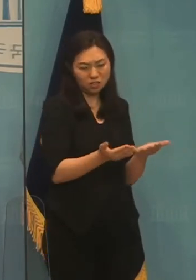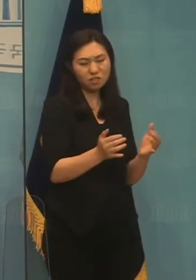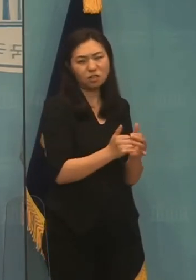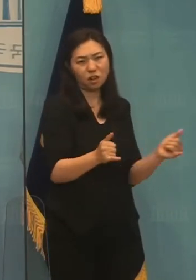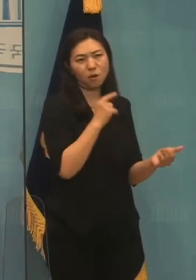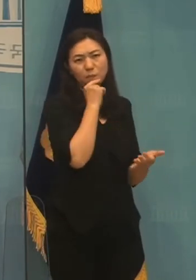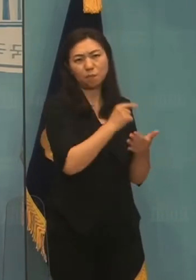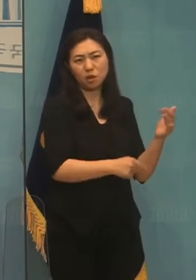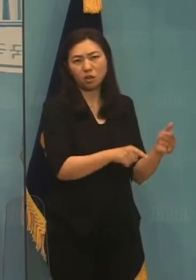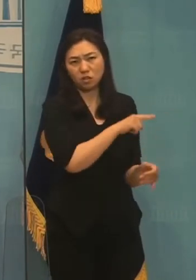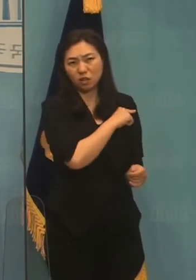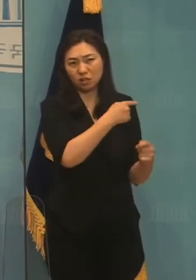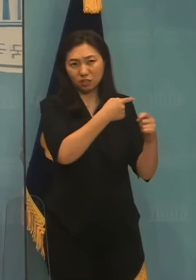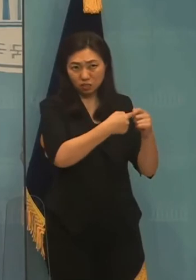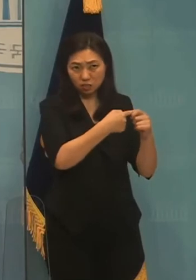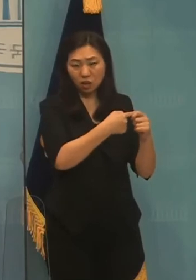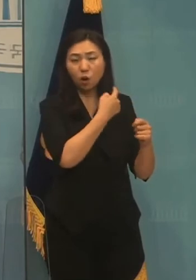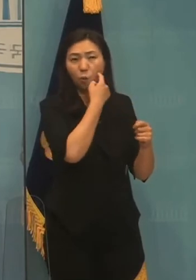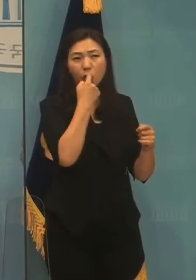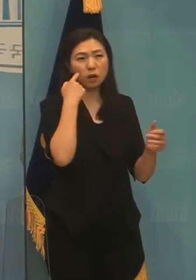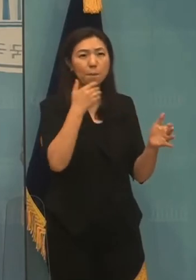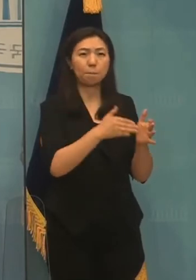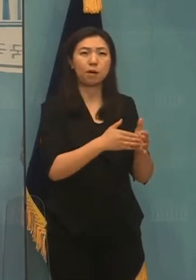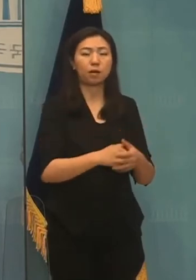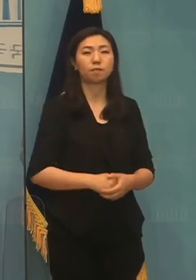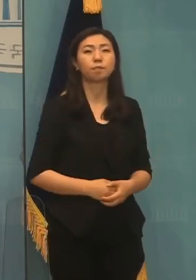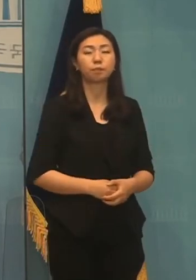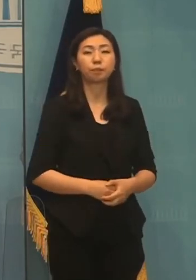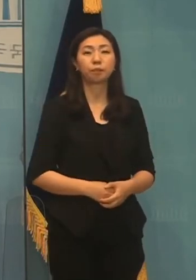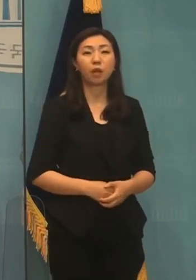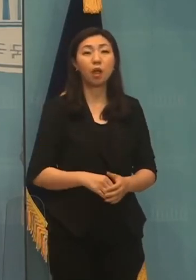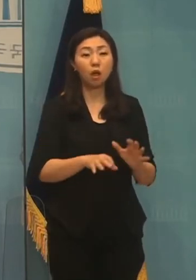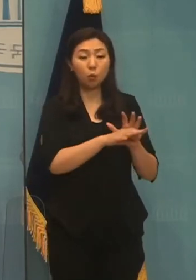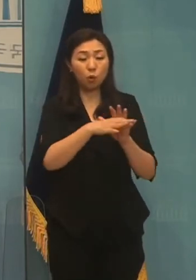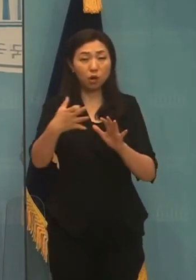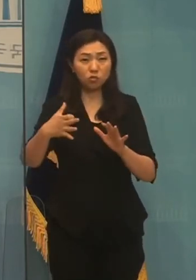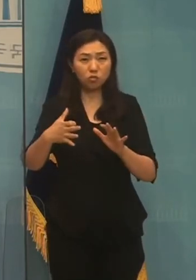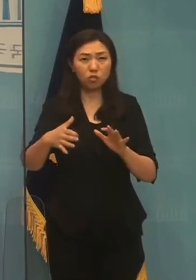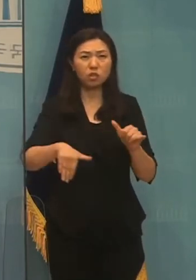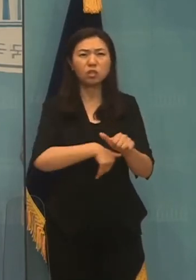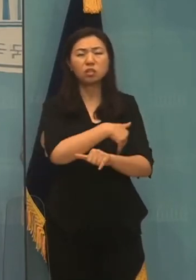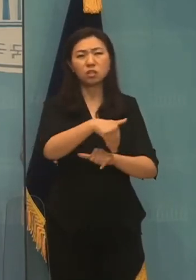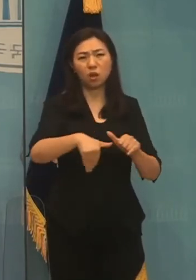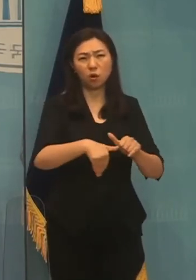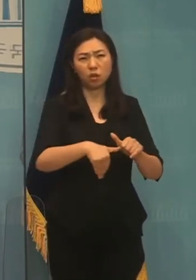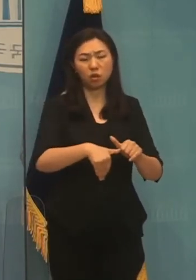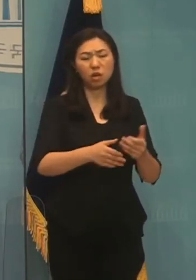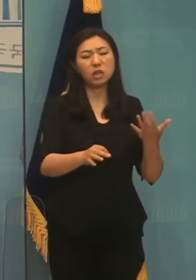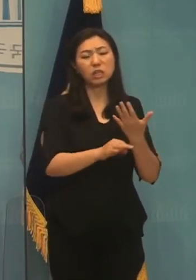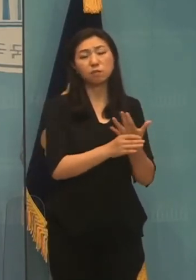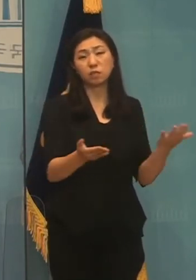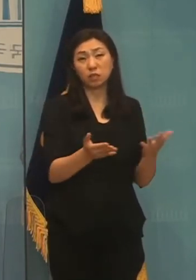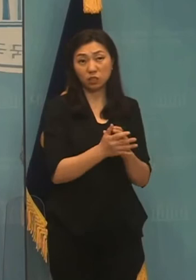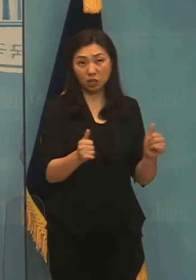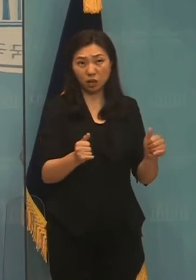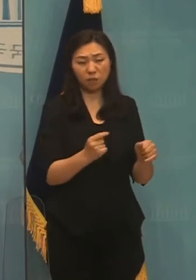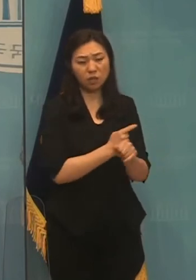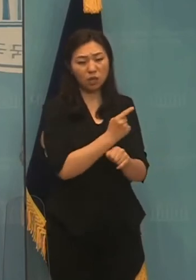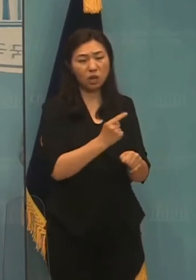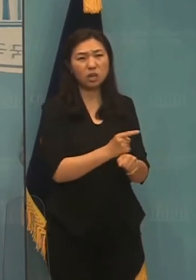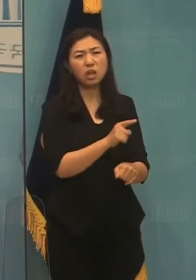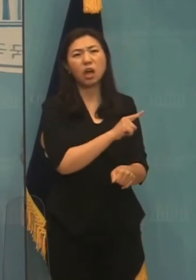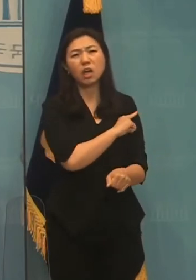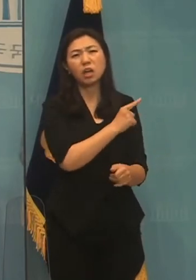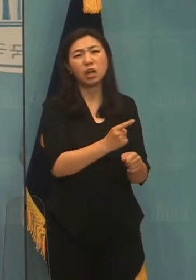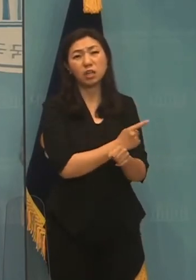수치입니다. 코로나 팬데믹 시대의 최저임금 인상은 최소한의 생존권을 지키는 가장 확실한 민생